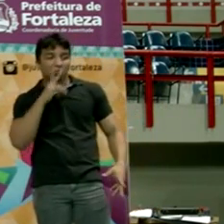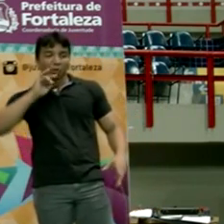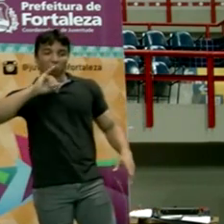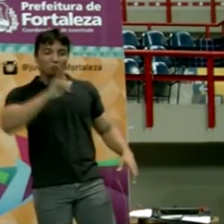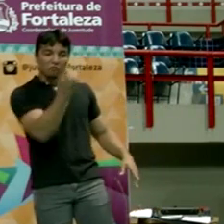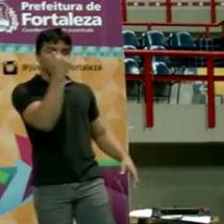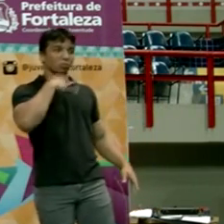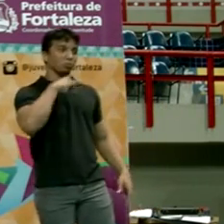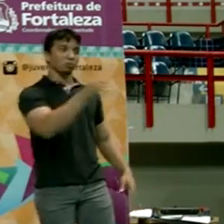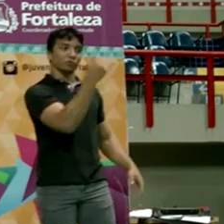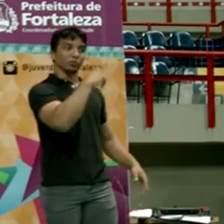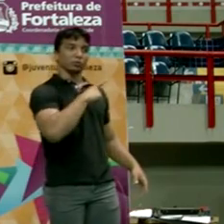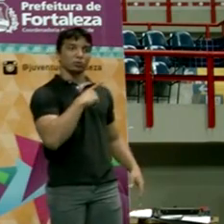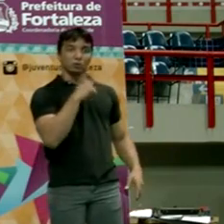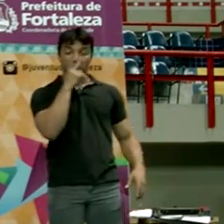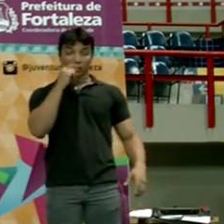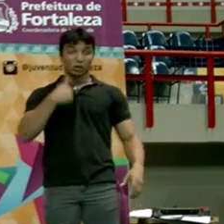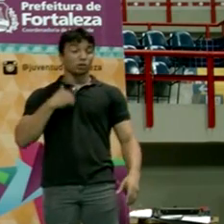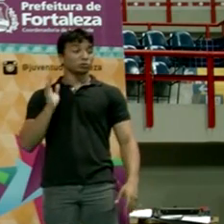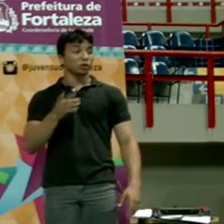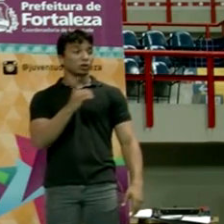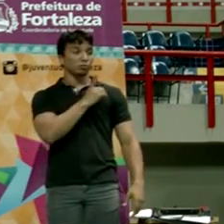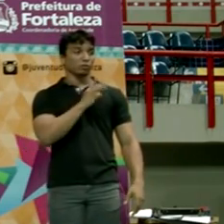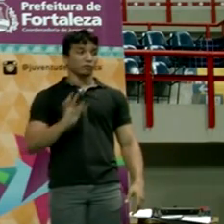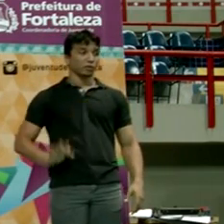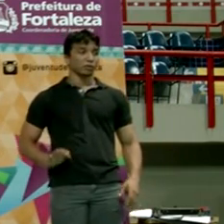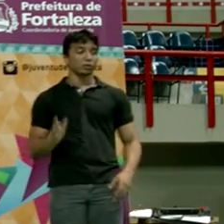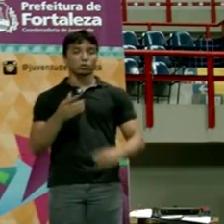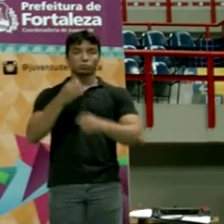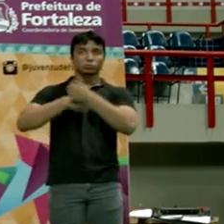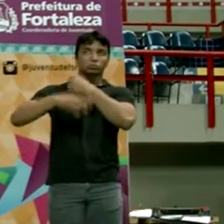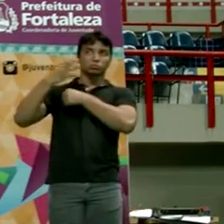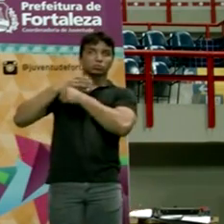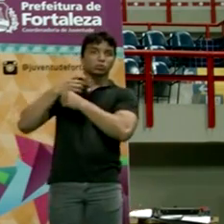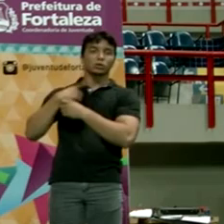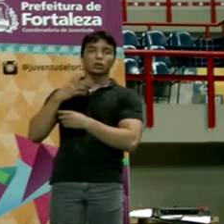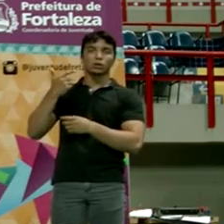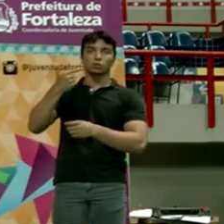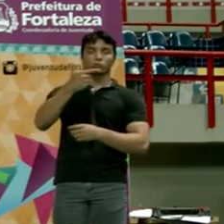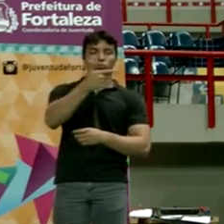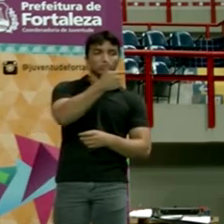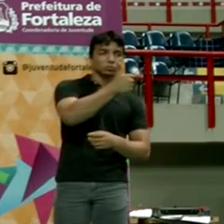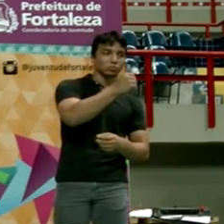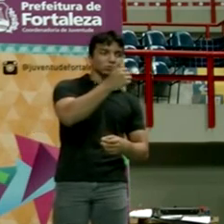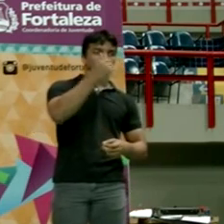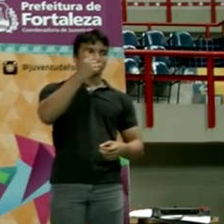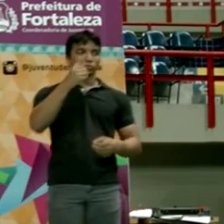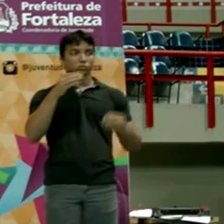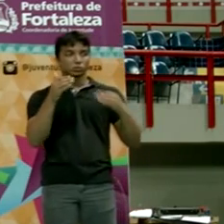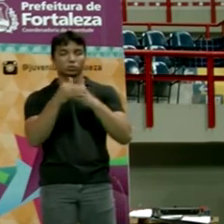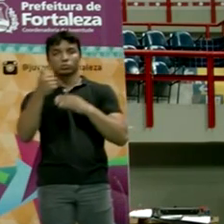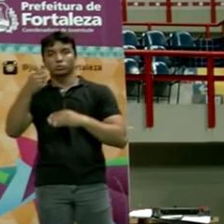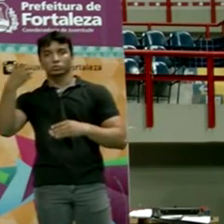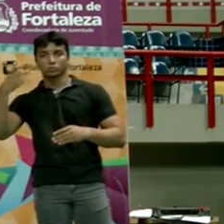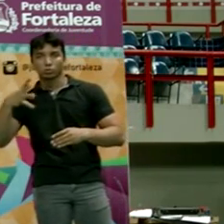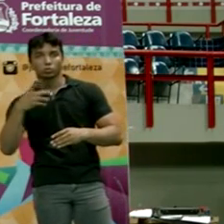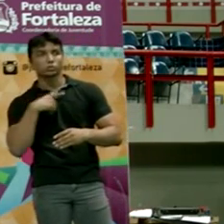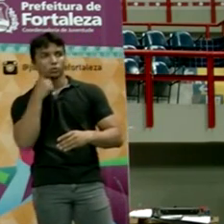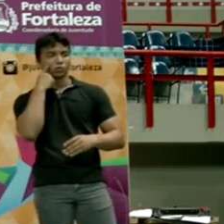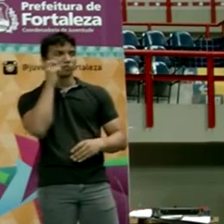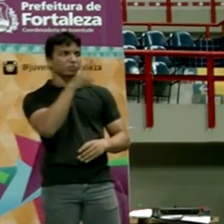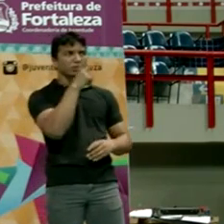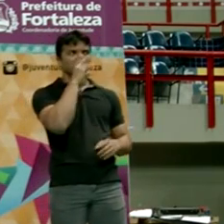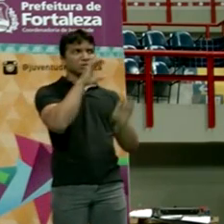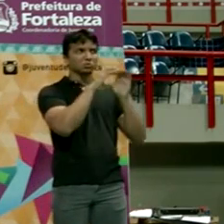oportunismo. Eu fui deputado federal nos últimos 4 anos, de 2011 a 2014. Vivi lá a realidade